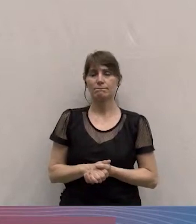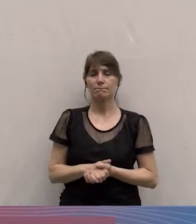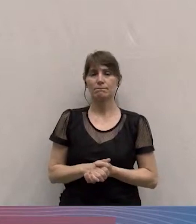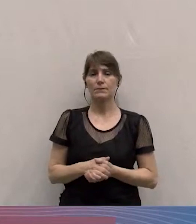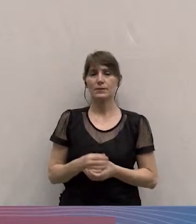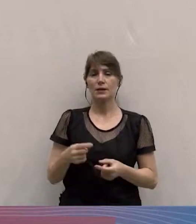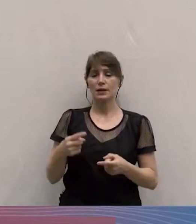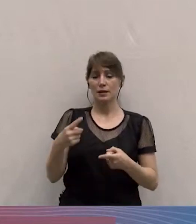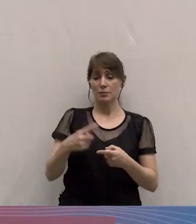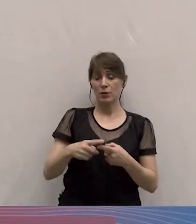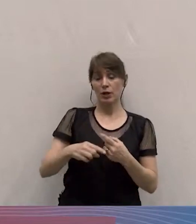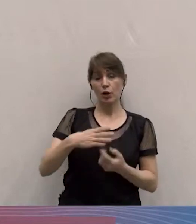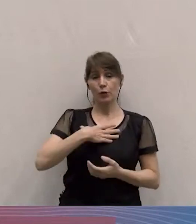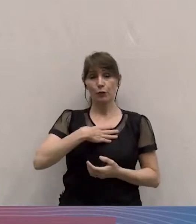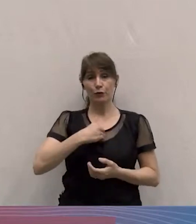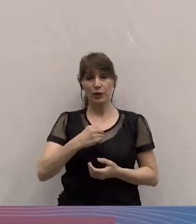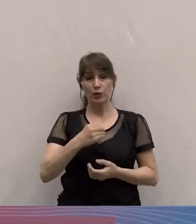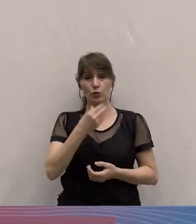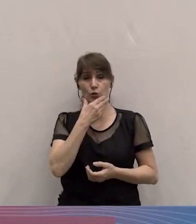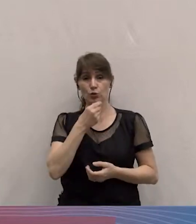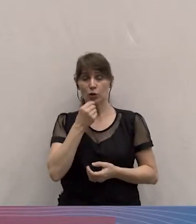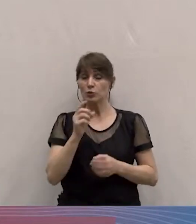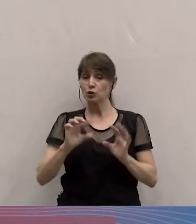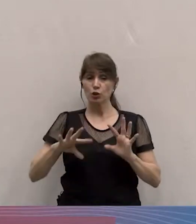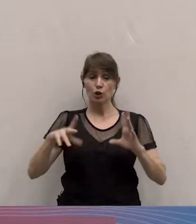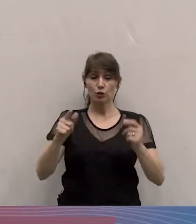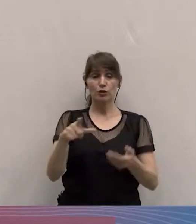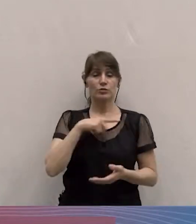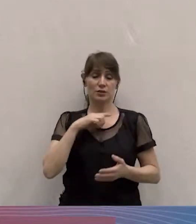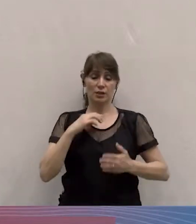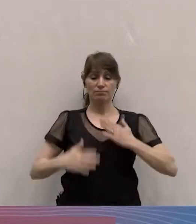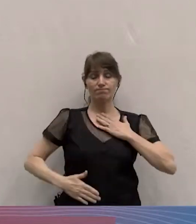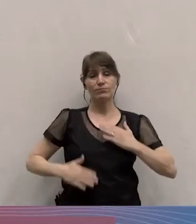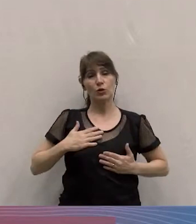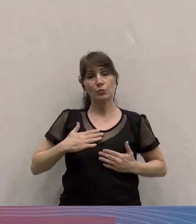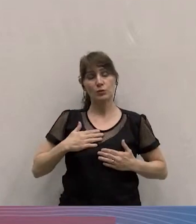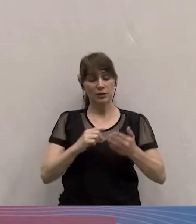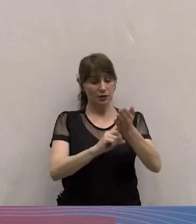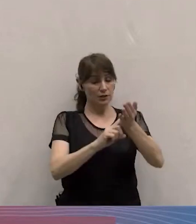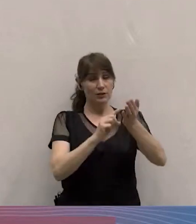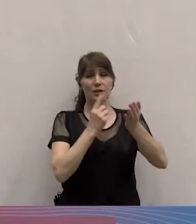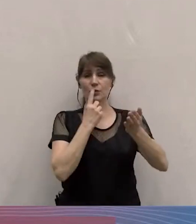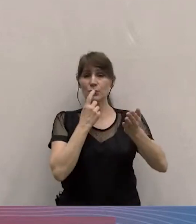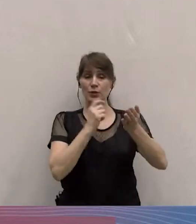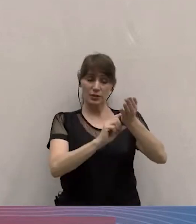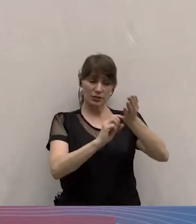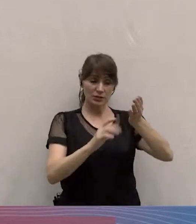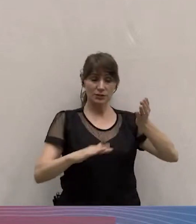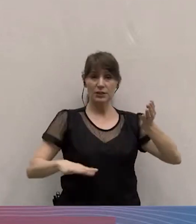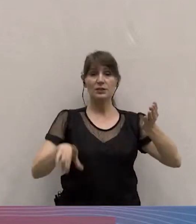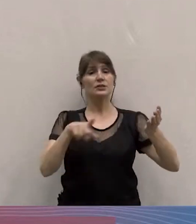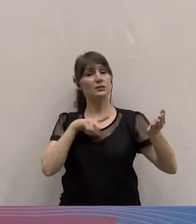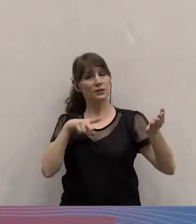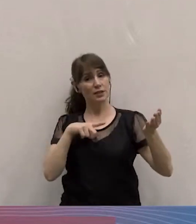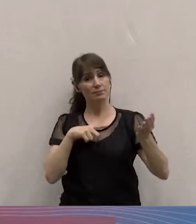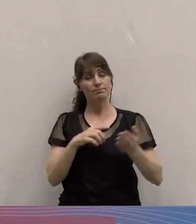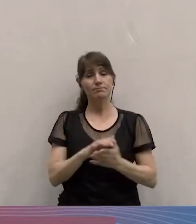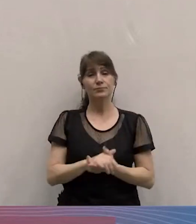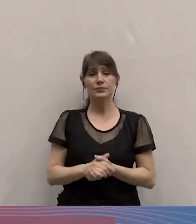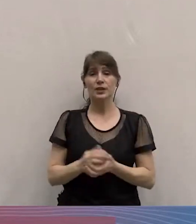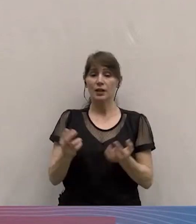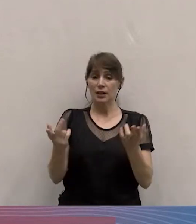Porque os filhos dos homens todos têm carne, todos têm sangue. Desses